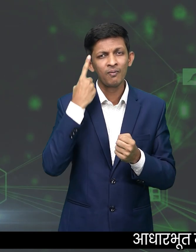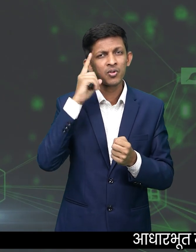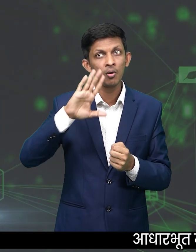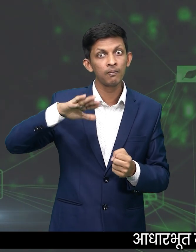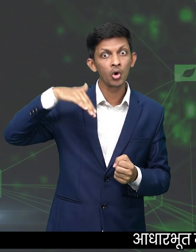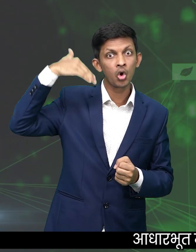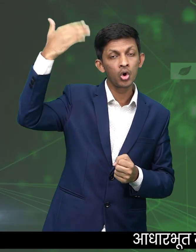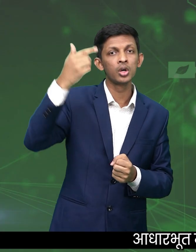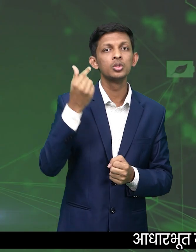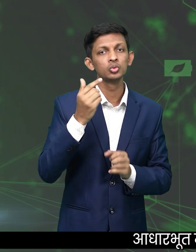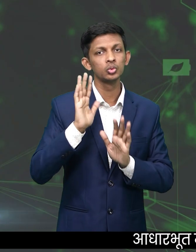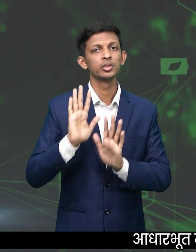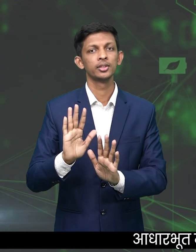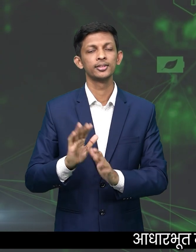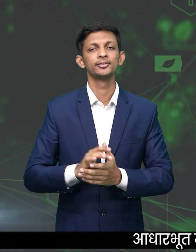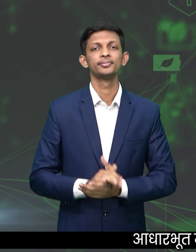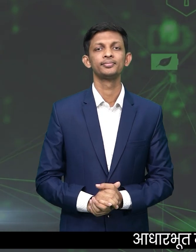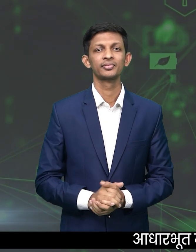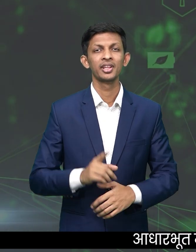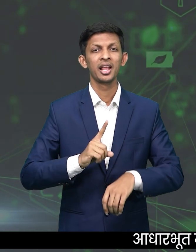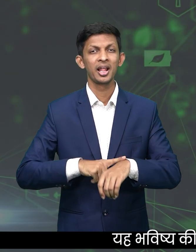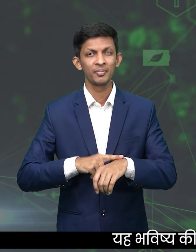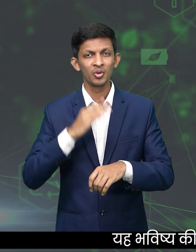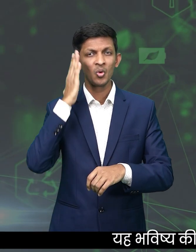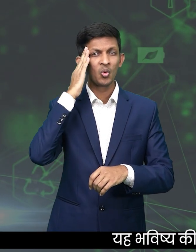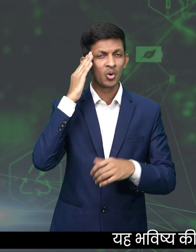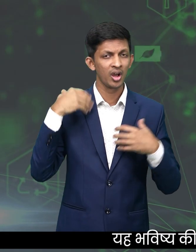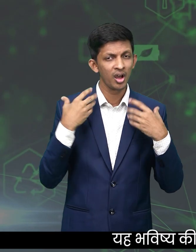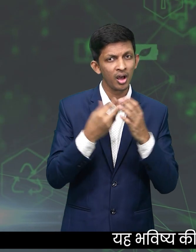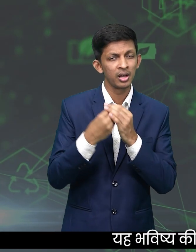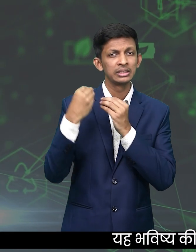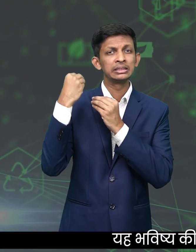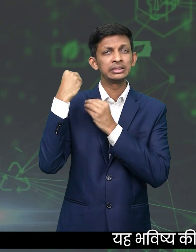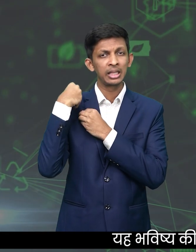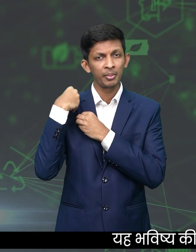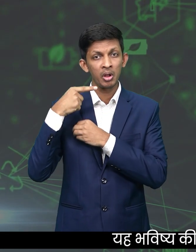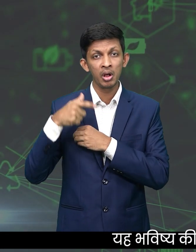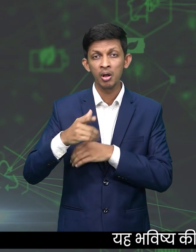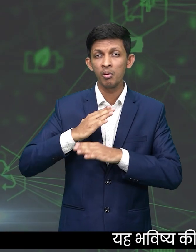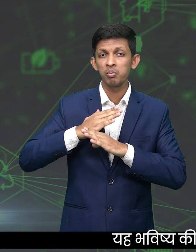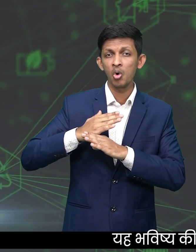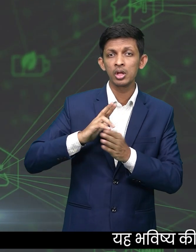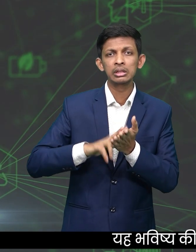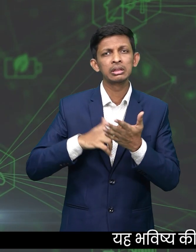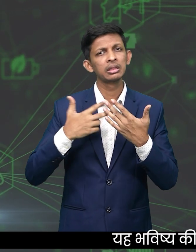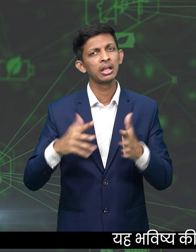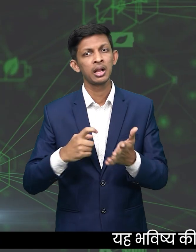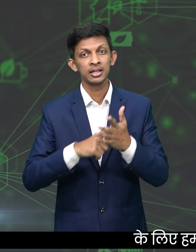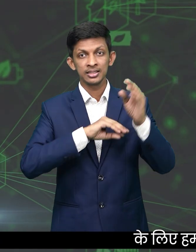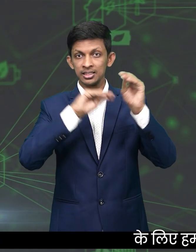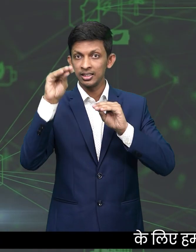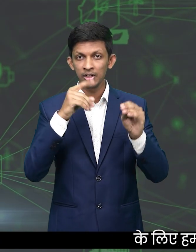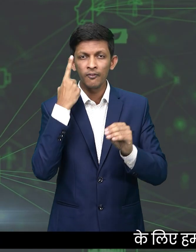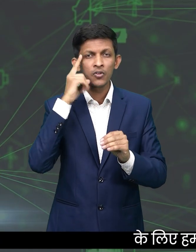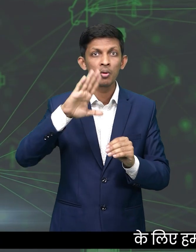मानवीय आवश्यकताओं को पूरा करते हैं। यह भविष्य की पीढ़ियों के लिए प्राकृतिक संसाधनों की रक्षा के